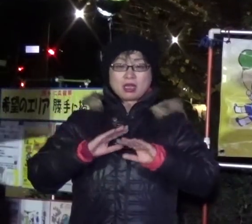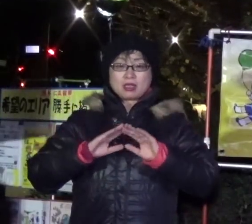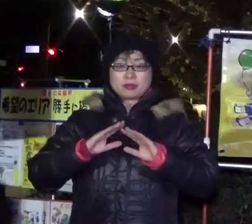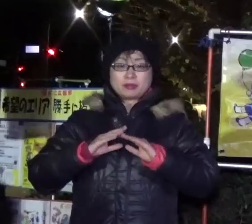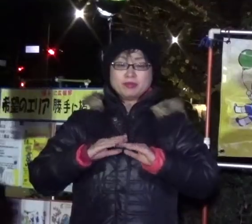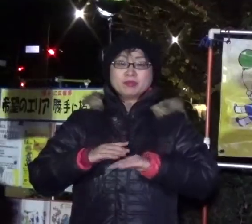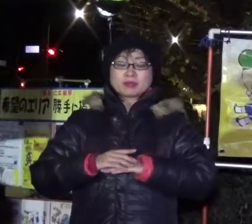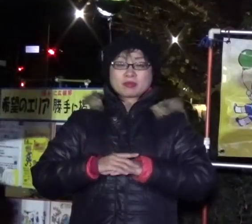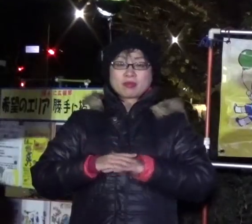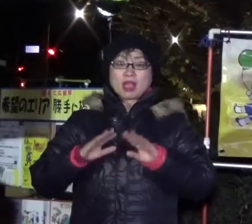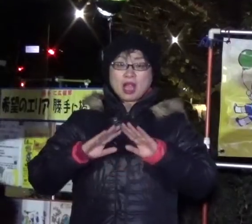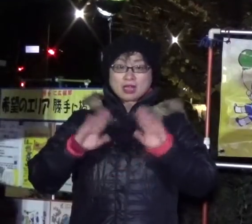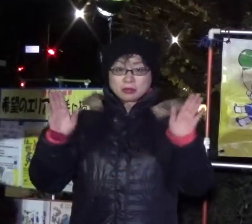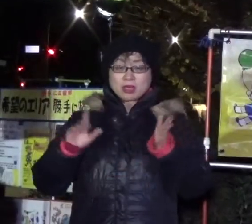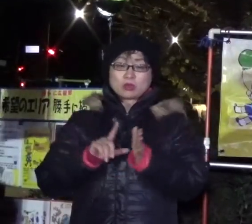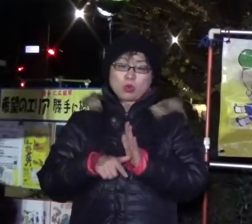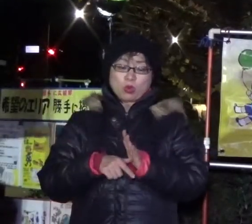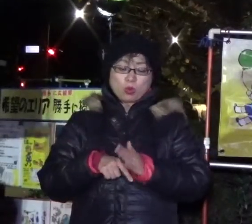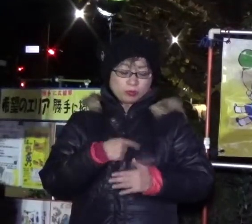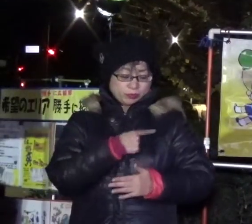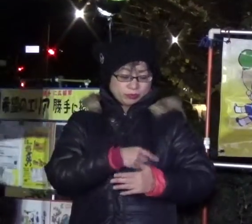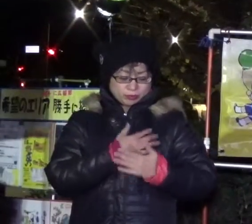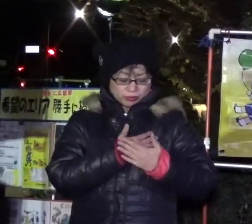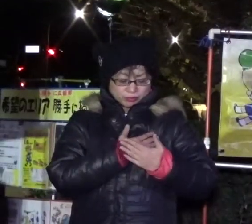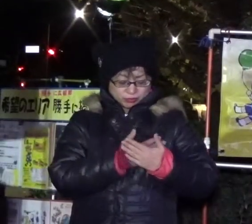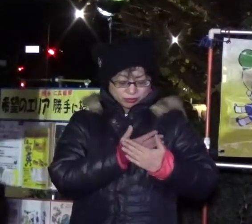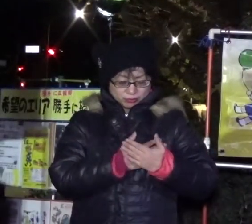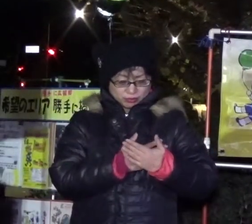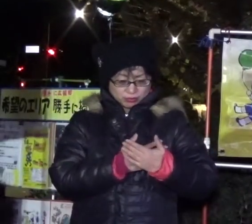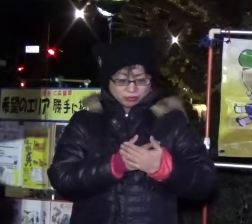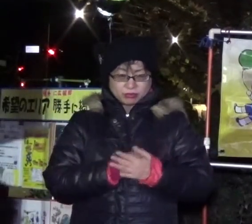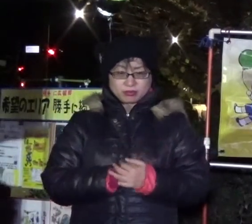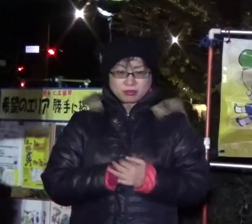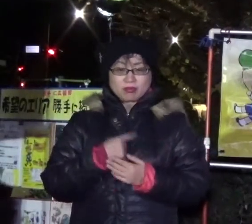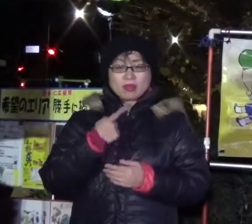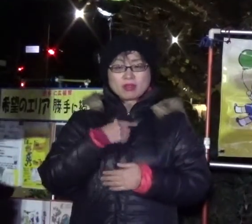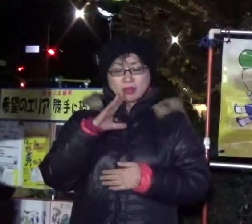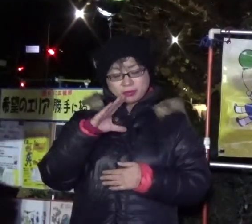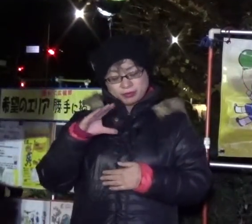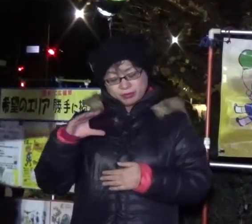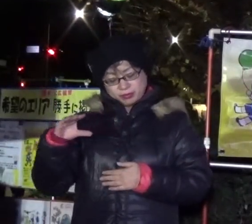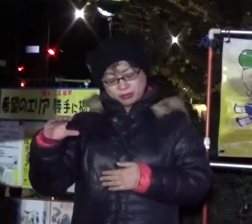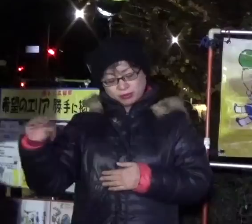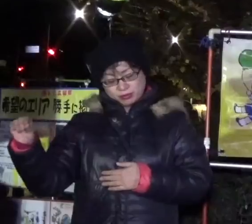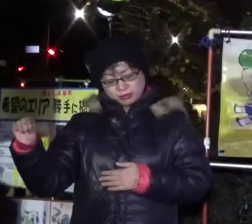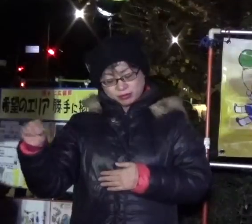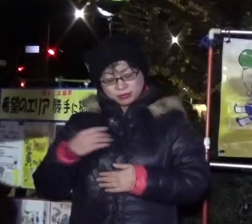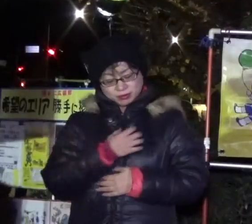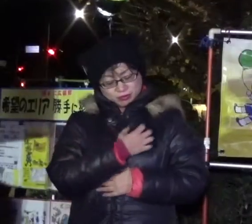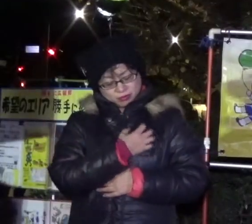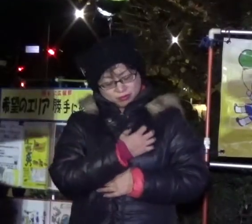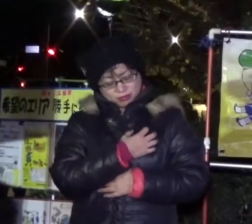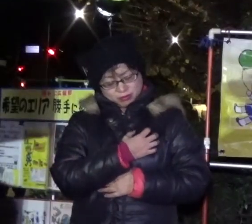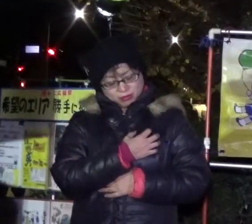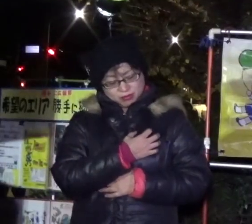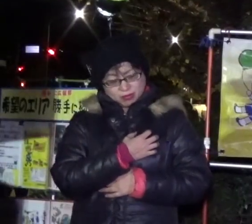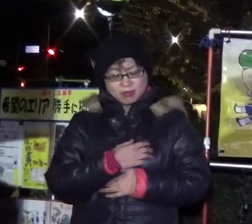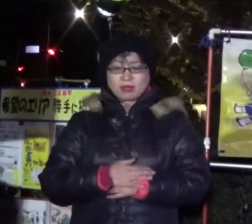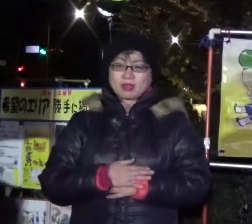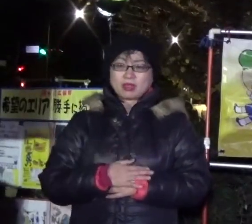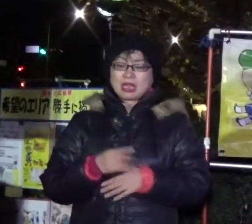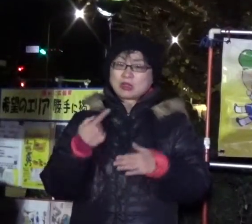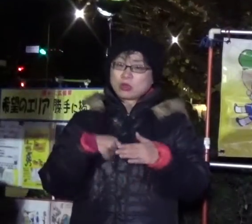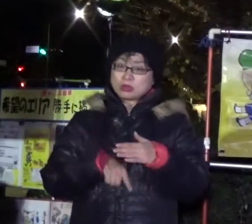っと胸が痛み出して、いたたまれなくなって、そっと抜け出しておりました。その訳を今